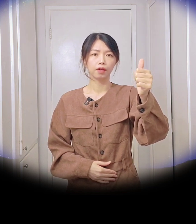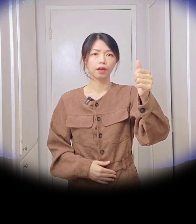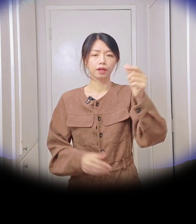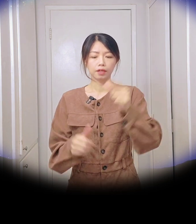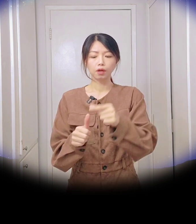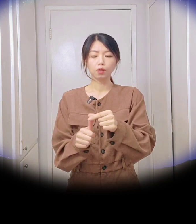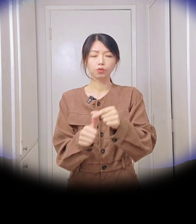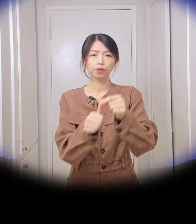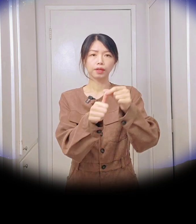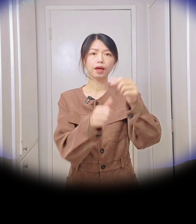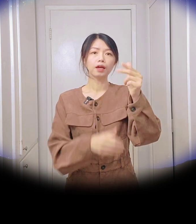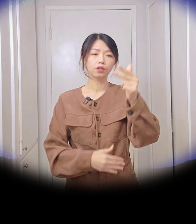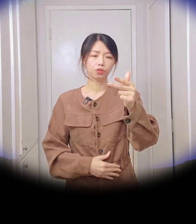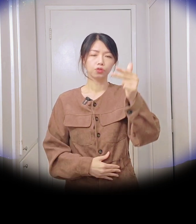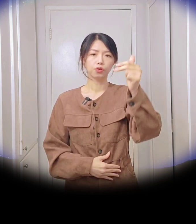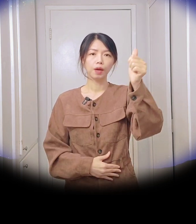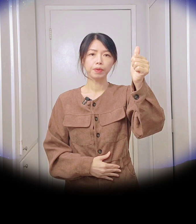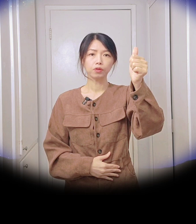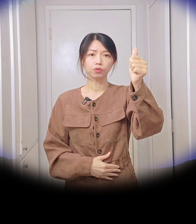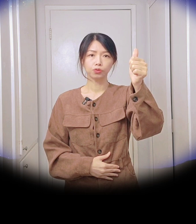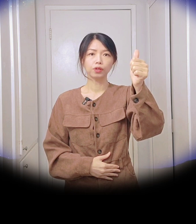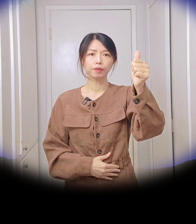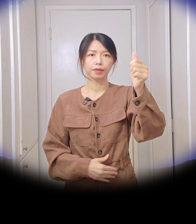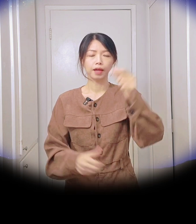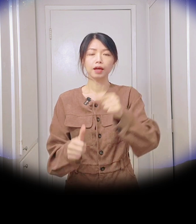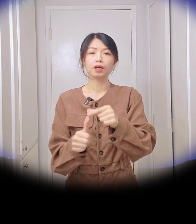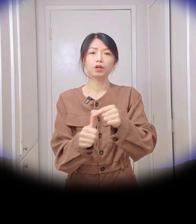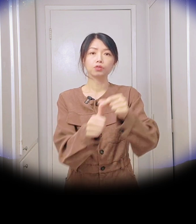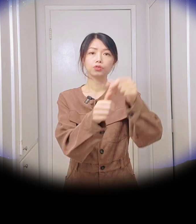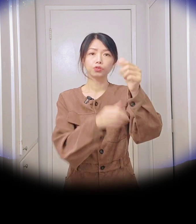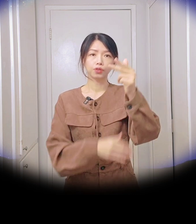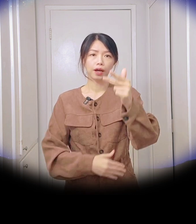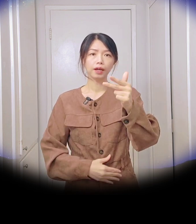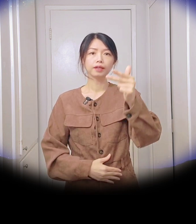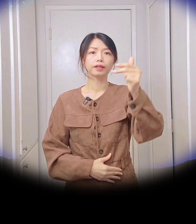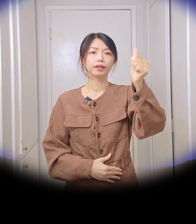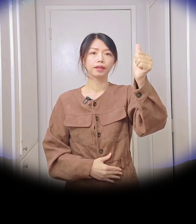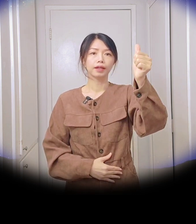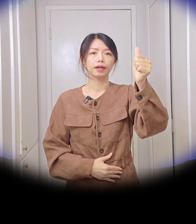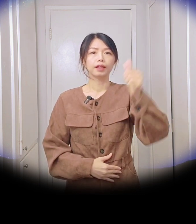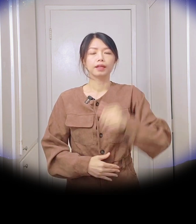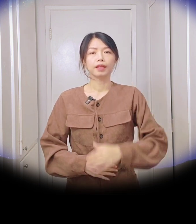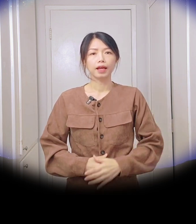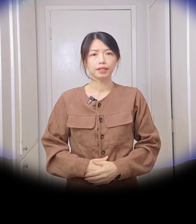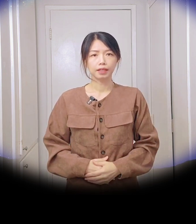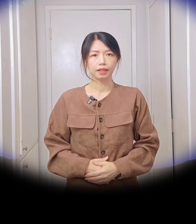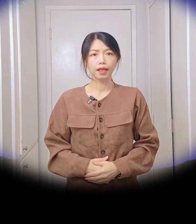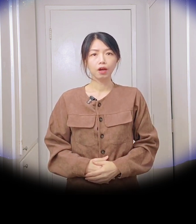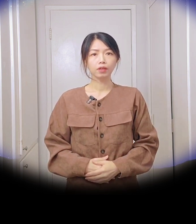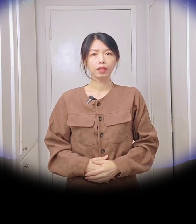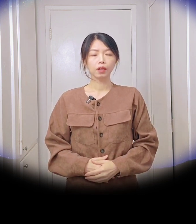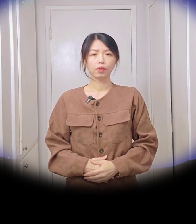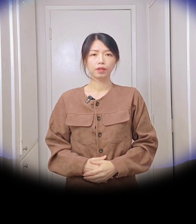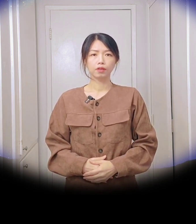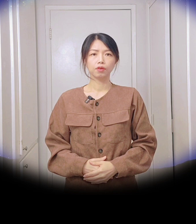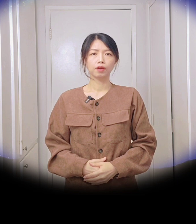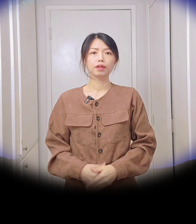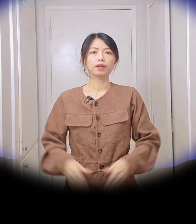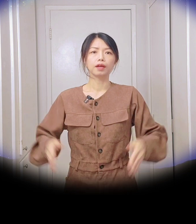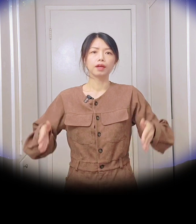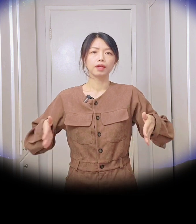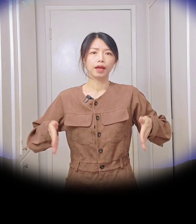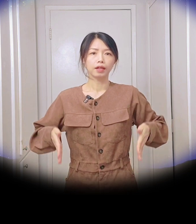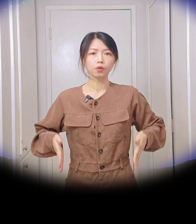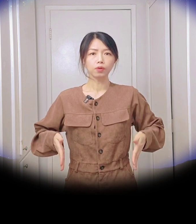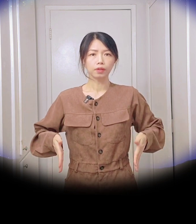돼요. 그래서 구하다, 주 합해서 구주가 됩니다. 구주가 나신, 태어나다라고 한 뜻의